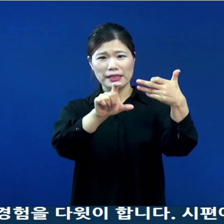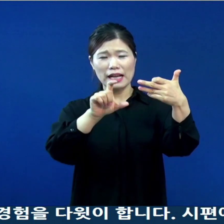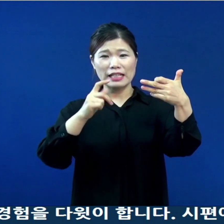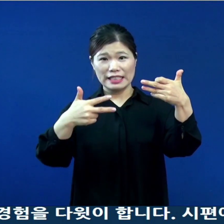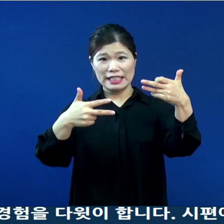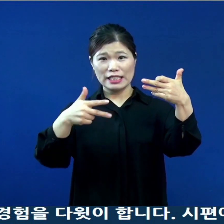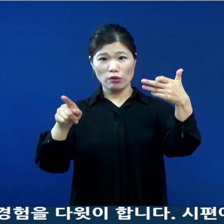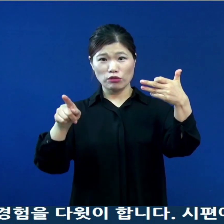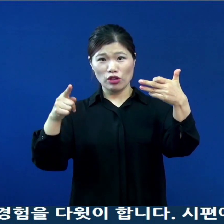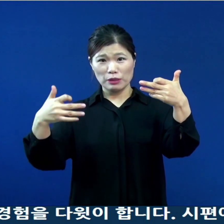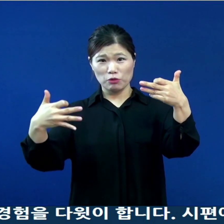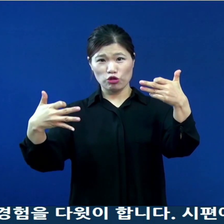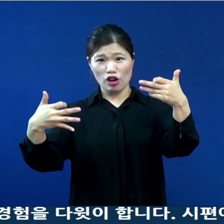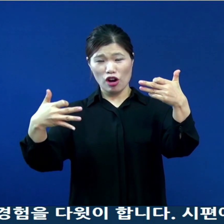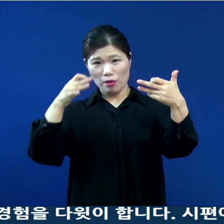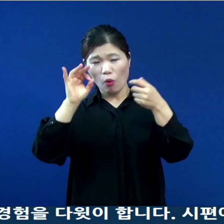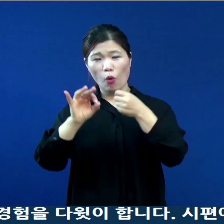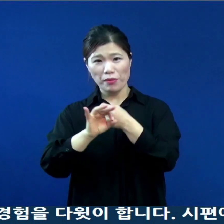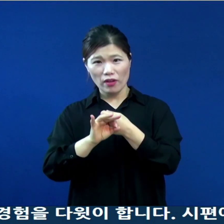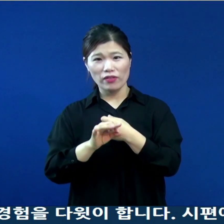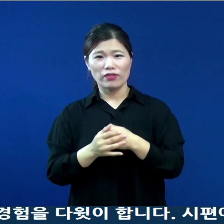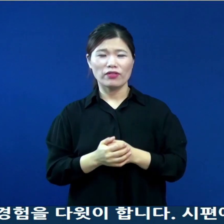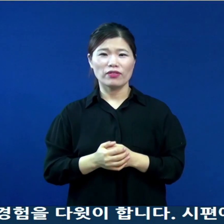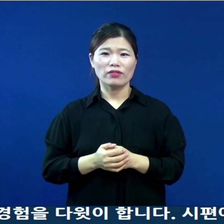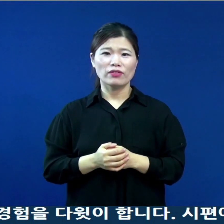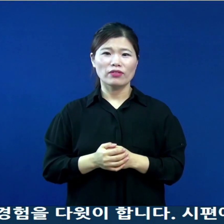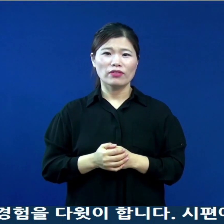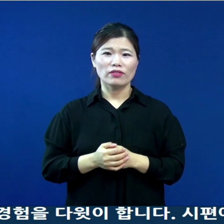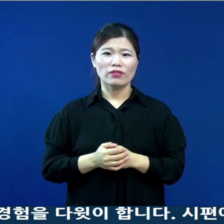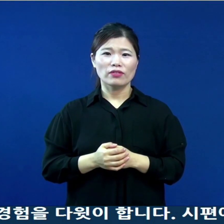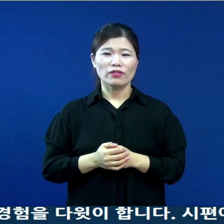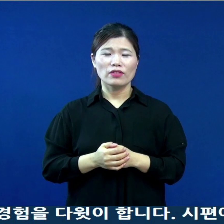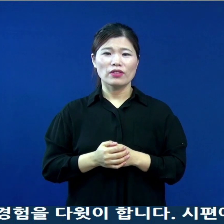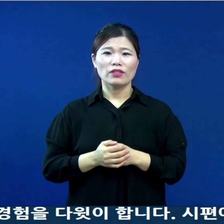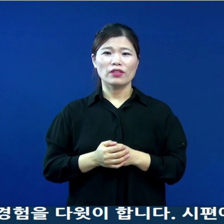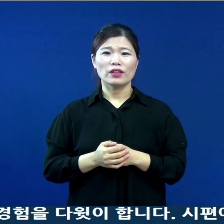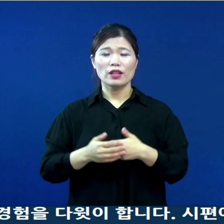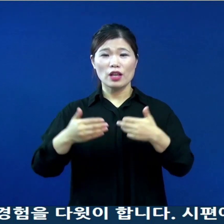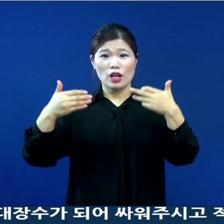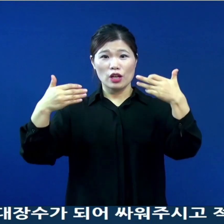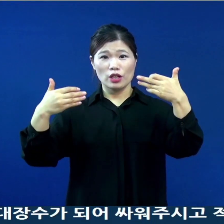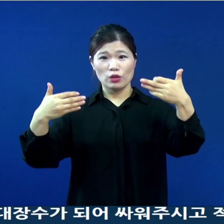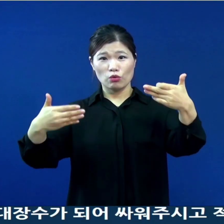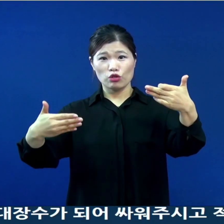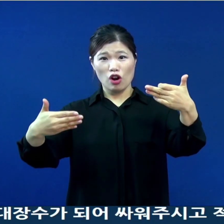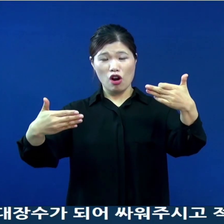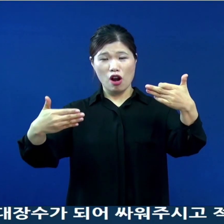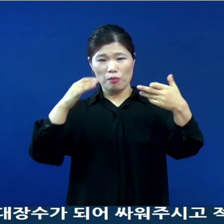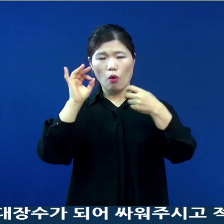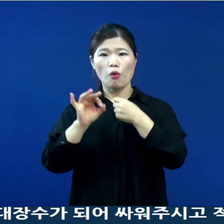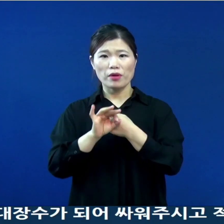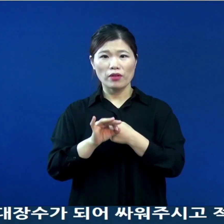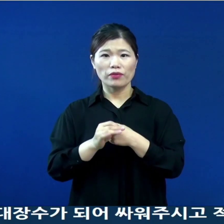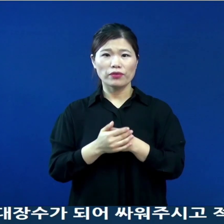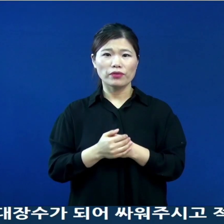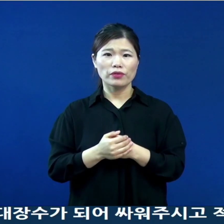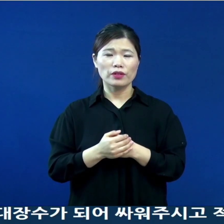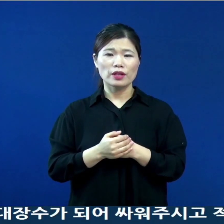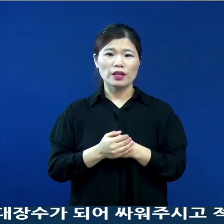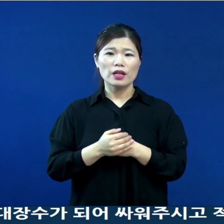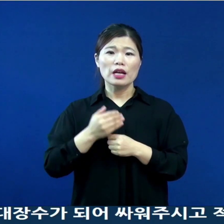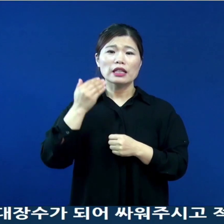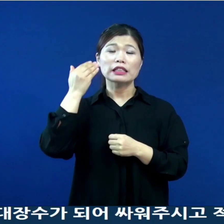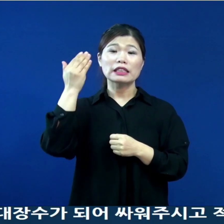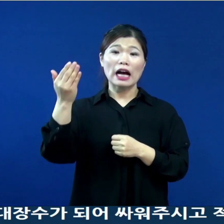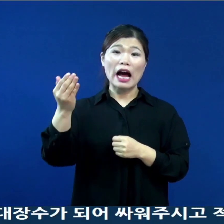7절서부터 19절 사이에 이 모습이 나타납니다. 9절을 한번 보시면 그가 또 하늘을